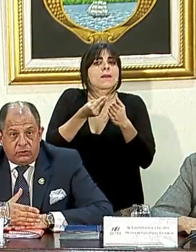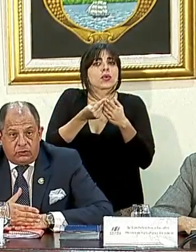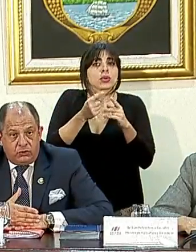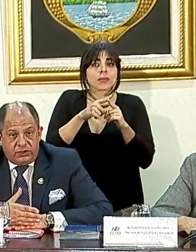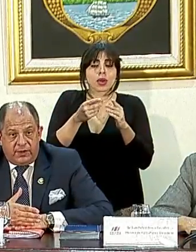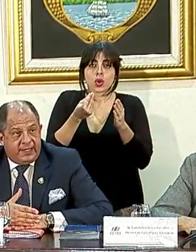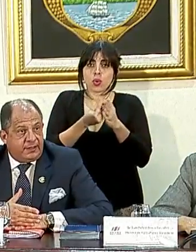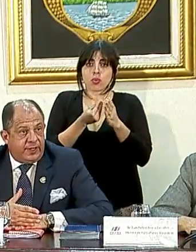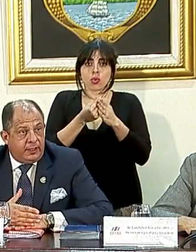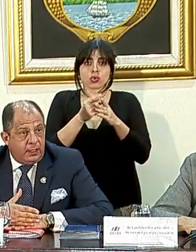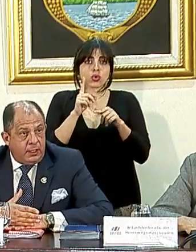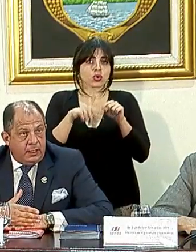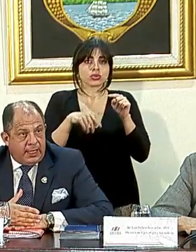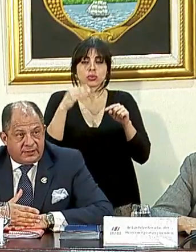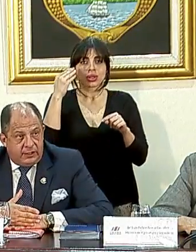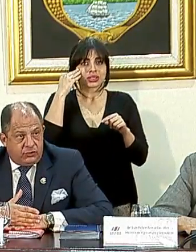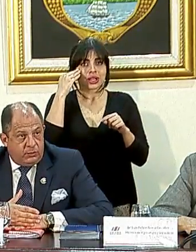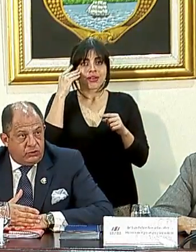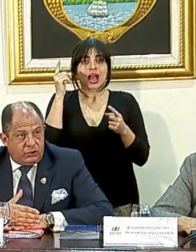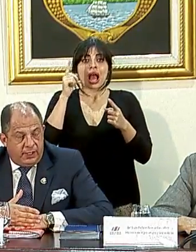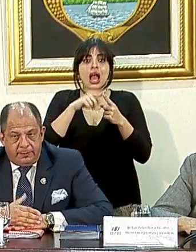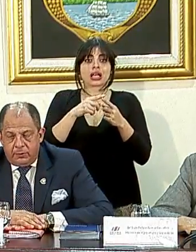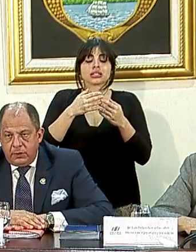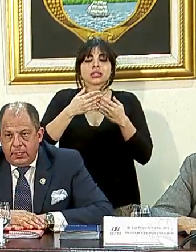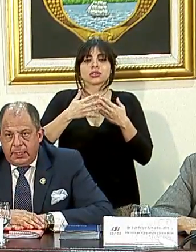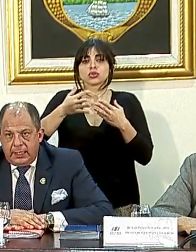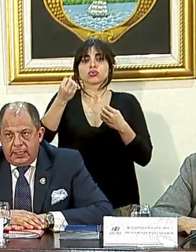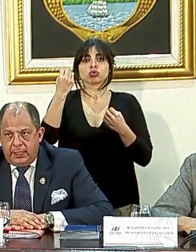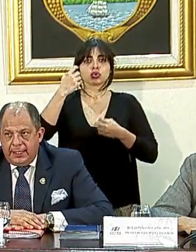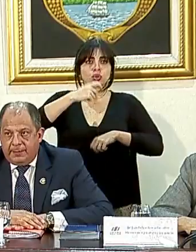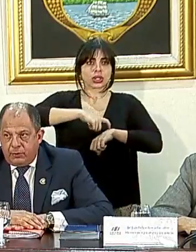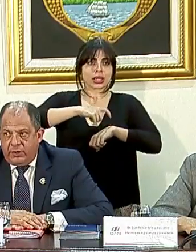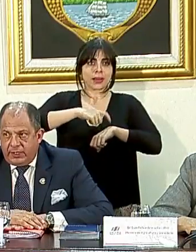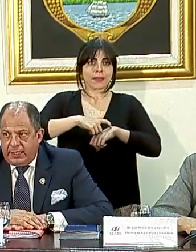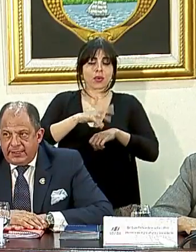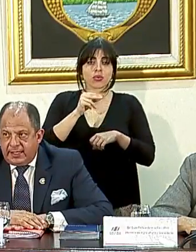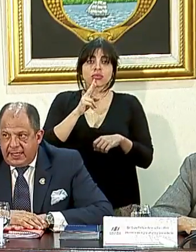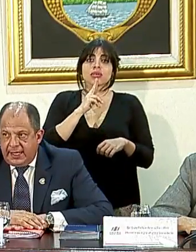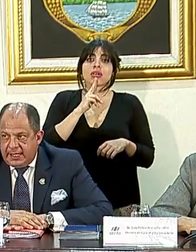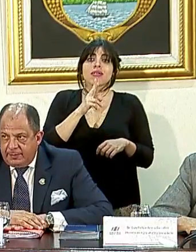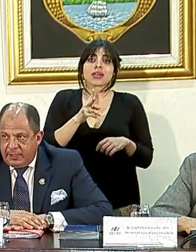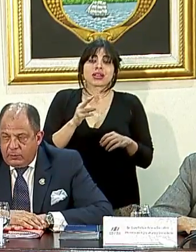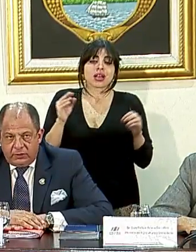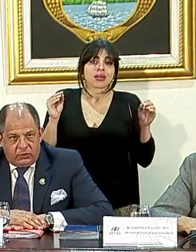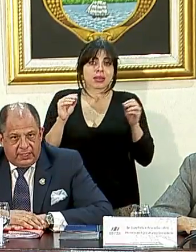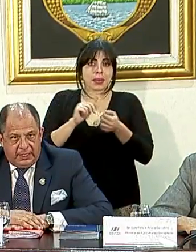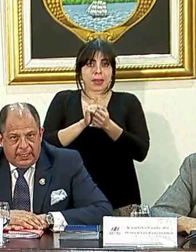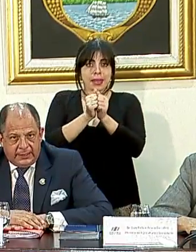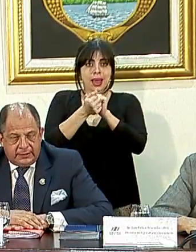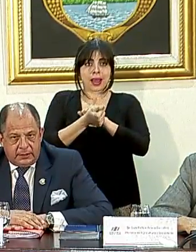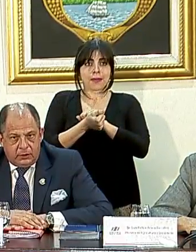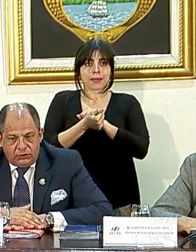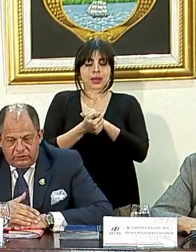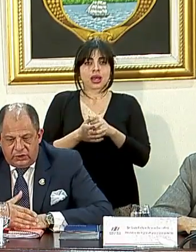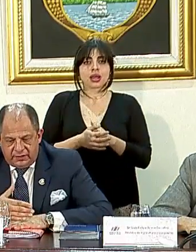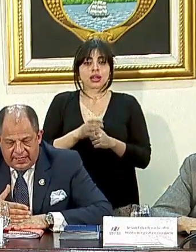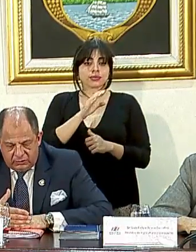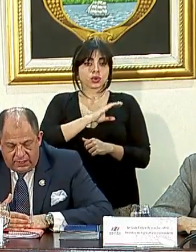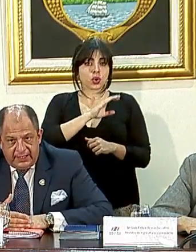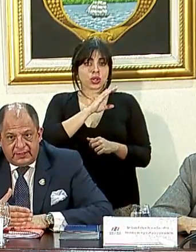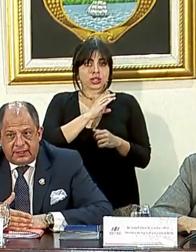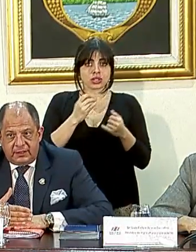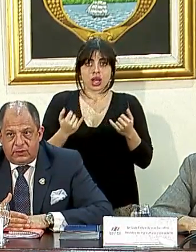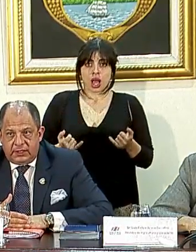los montos no se van a saber hasta dentro de mucho tiempo, y la pura verdad es que nada cambia en cuanto a que las